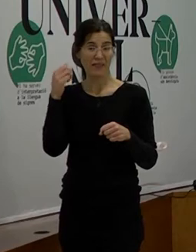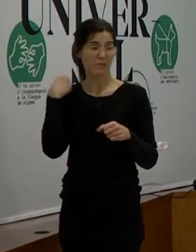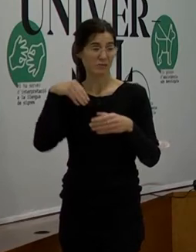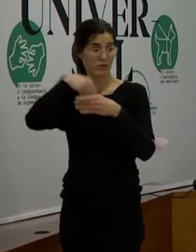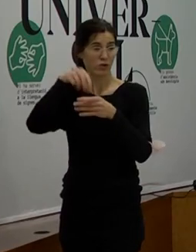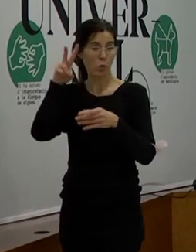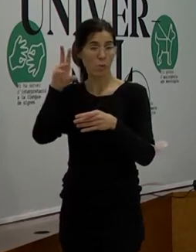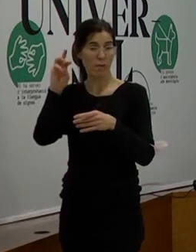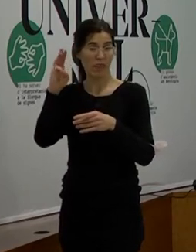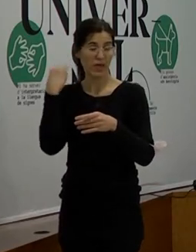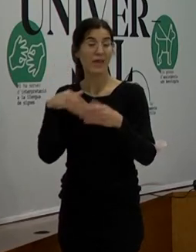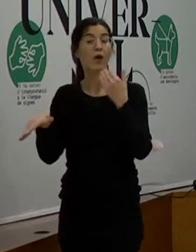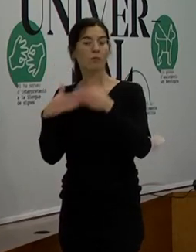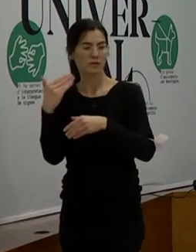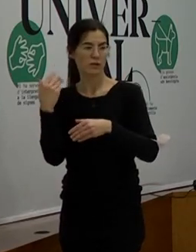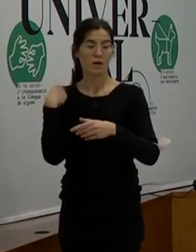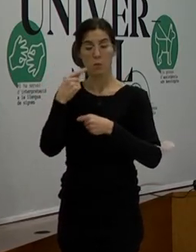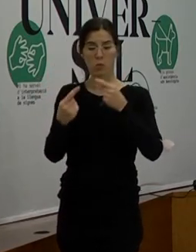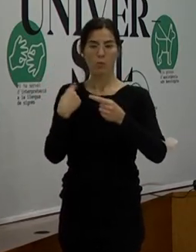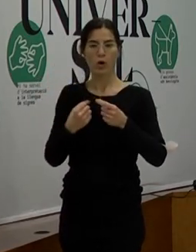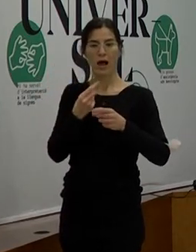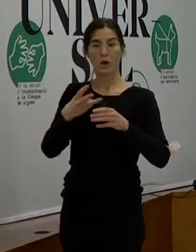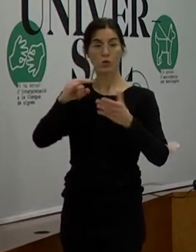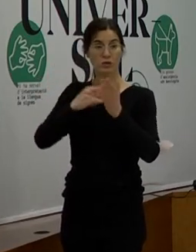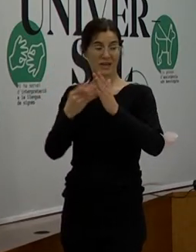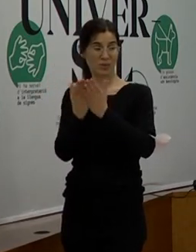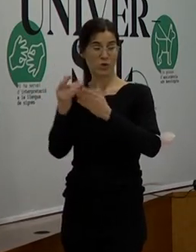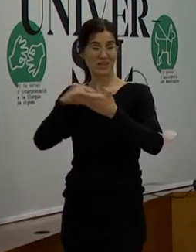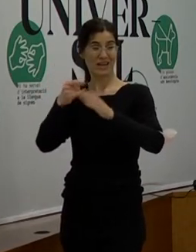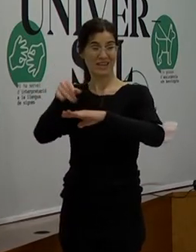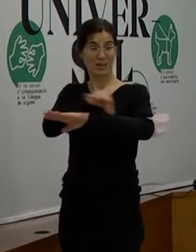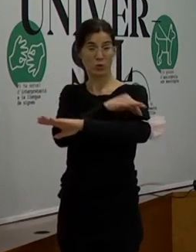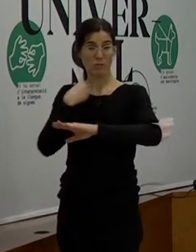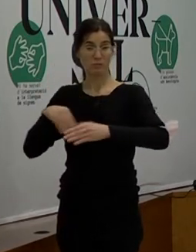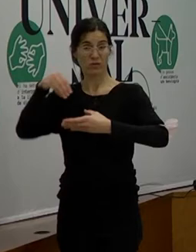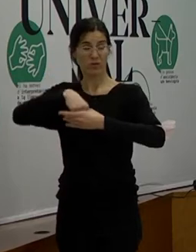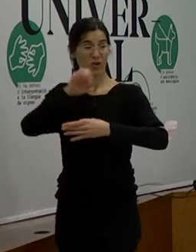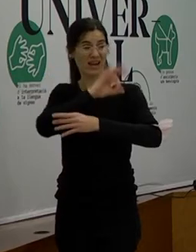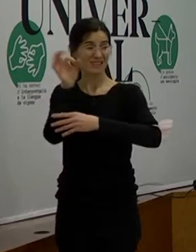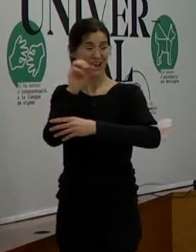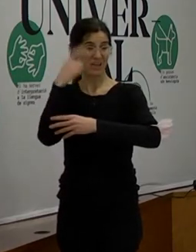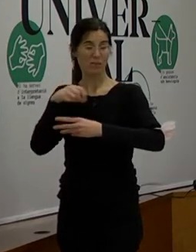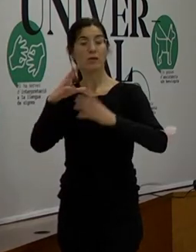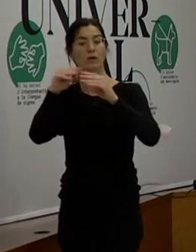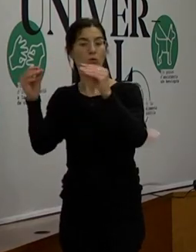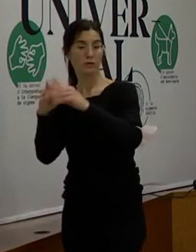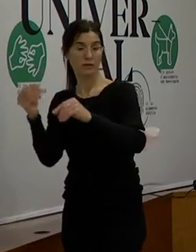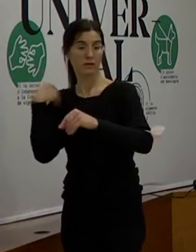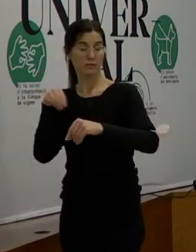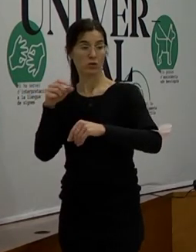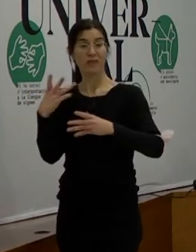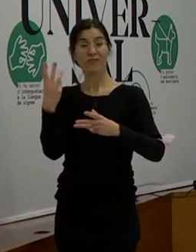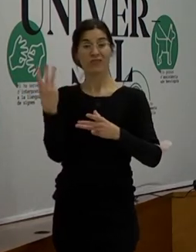ens hem anat apuntant estudiants d'arquitectura de la Salle i també de la UIC Barcelona. Ara som tres universitats,